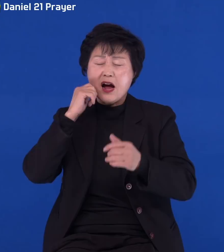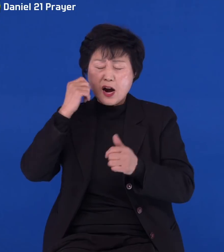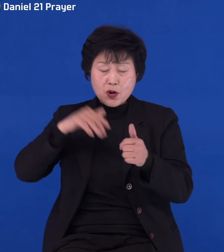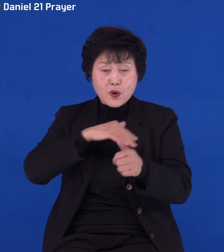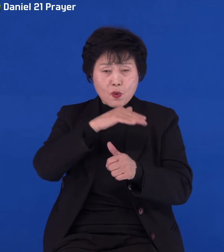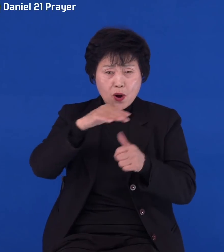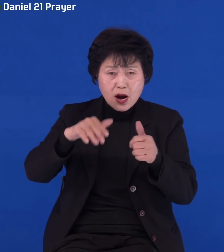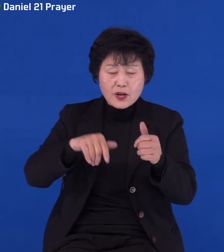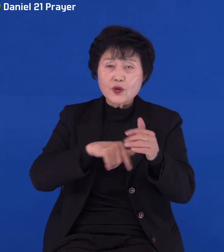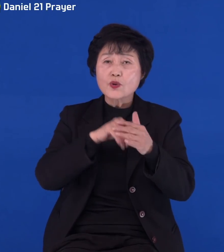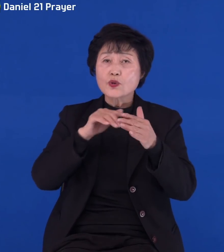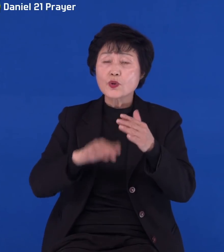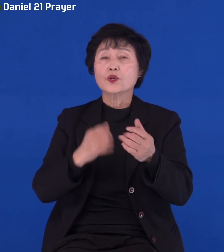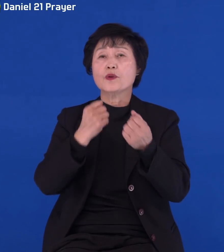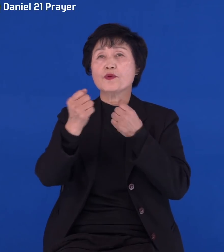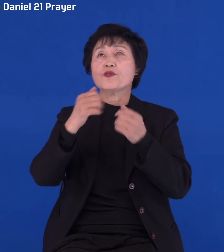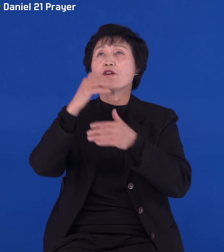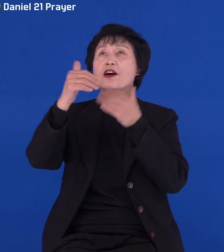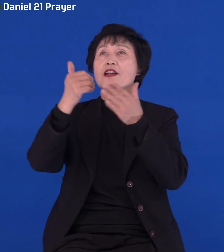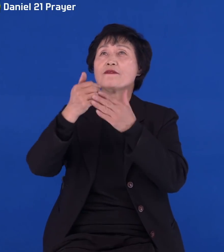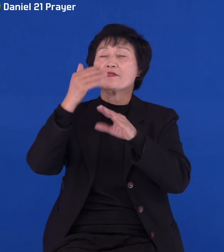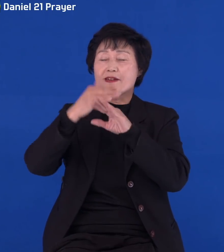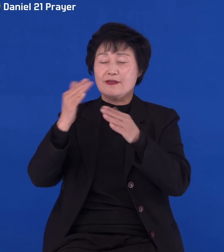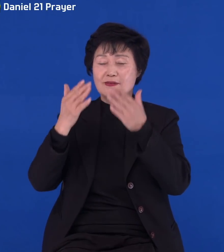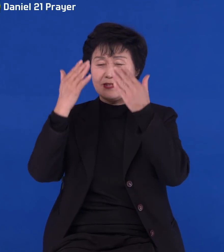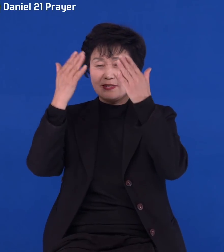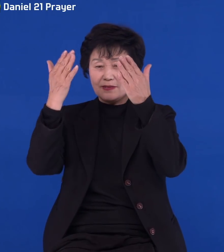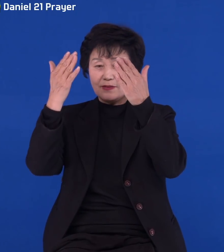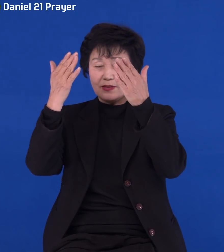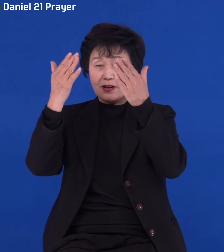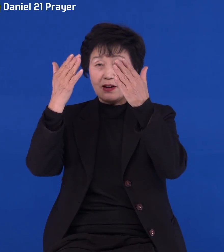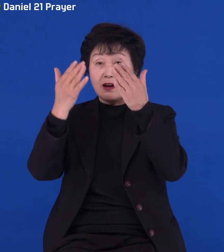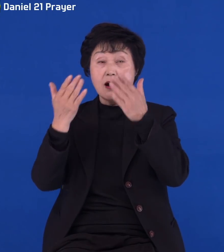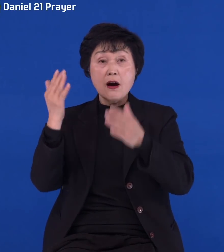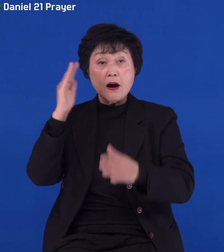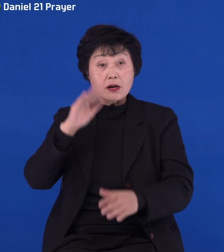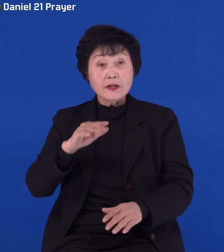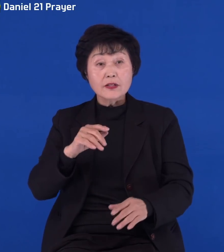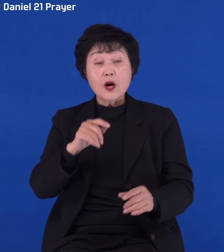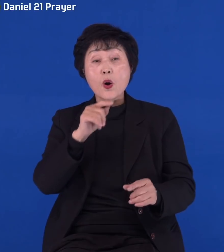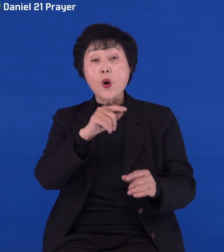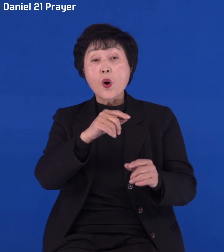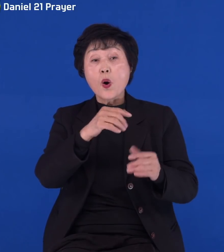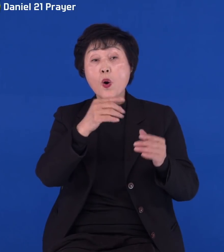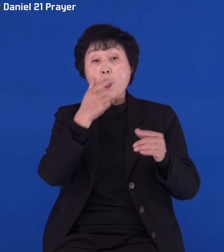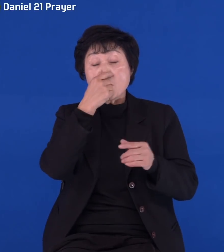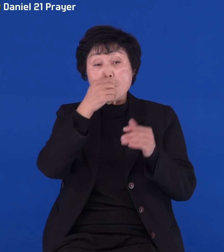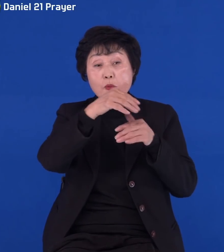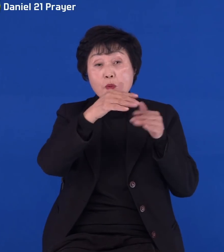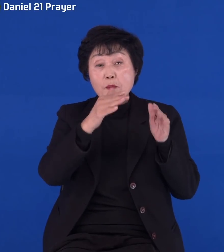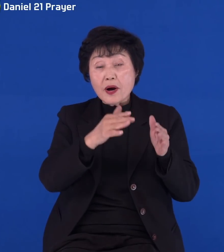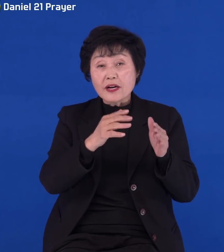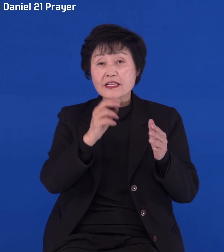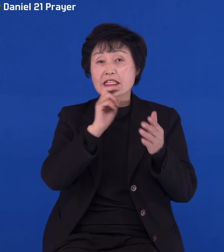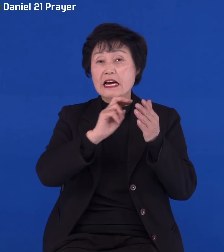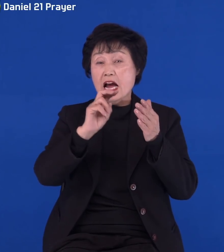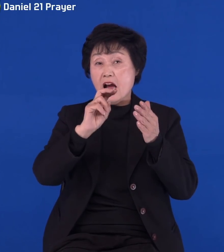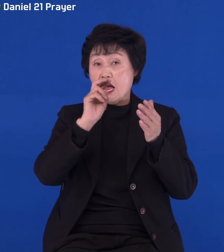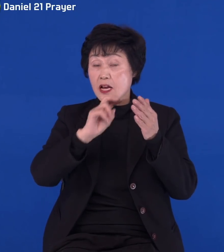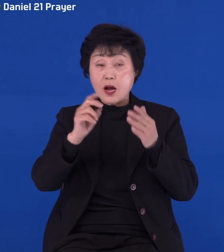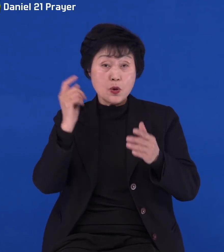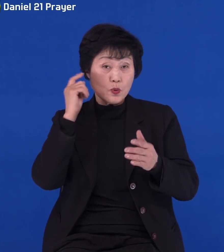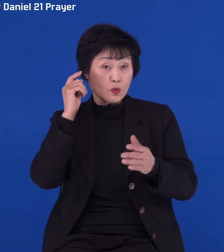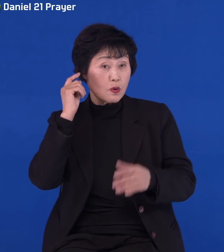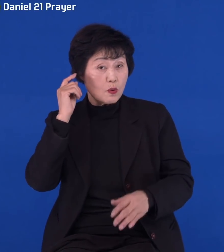것입니다. 그랬더니 저 골방에서 우리 아이들 쌤과 있을 때 찬양 소리가 들려요. 나는 예배자입니다. 얘들아 너희들 뭐하니 했더니 오늘